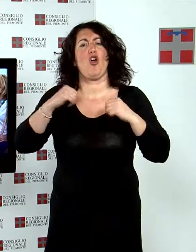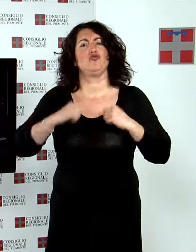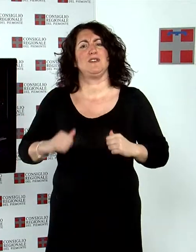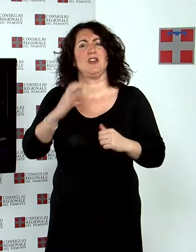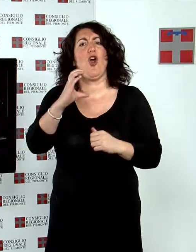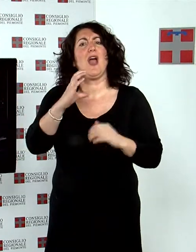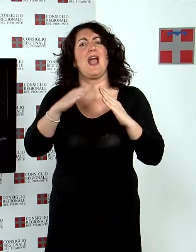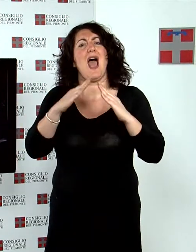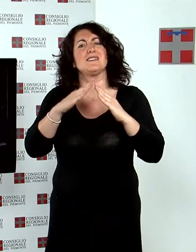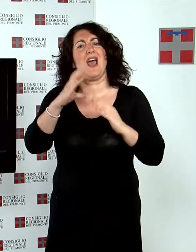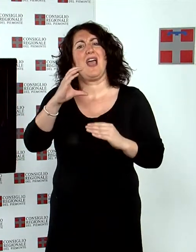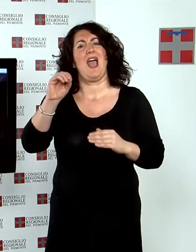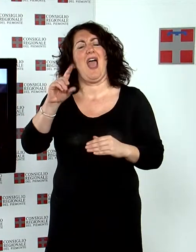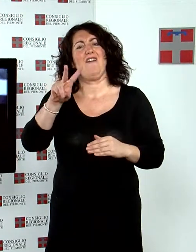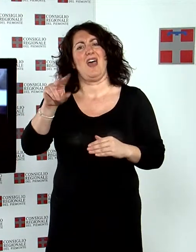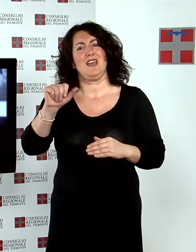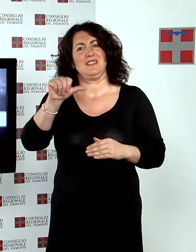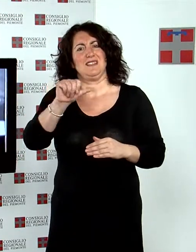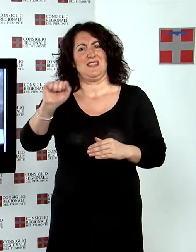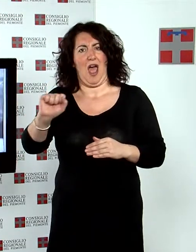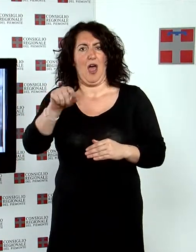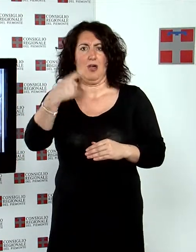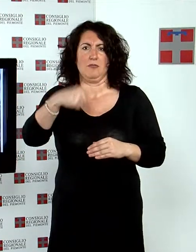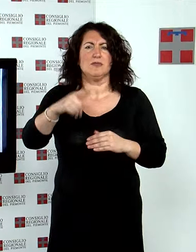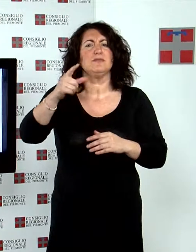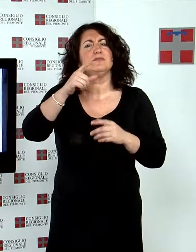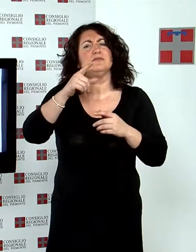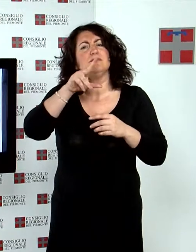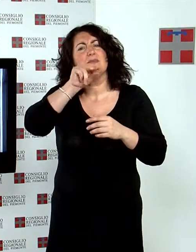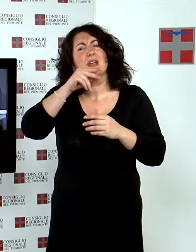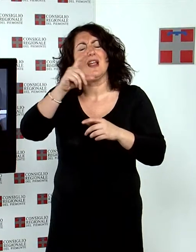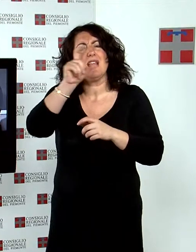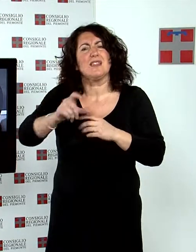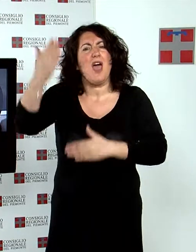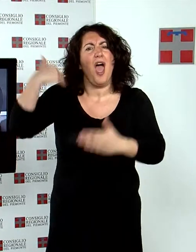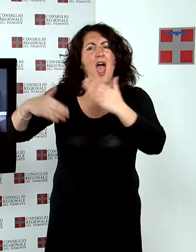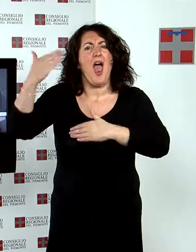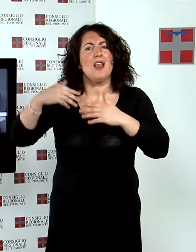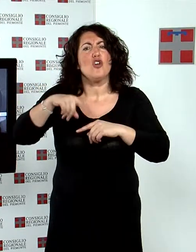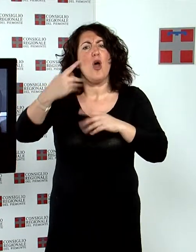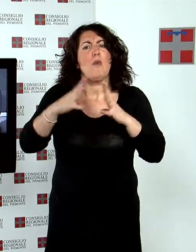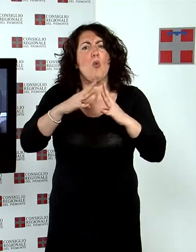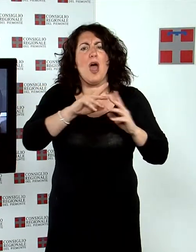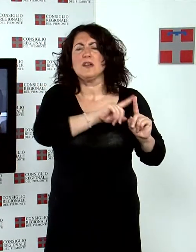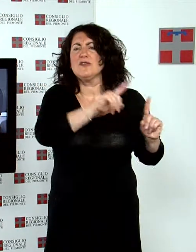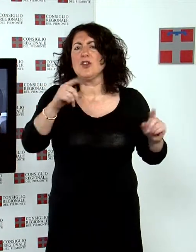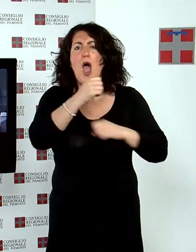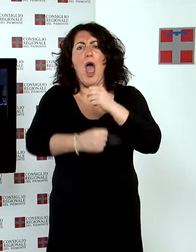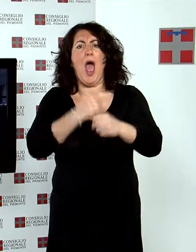L'allestimento propone una ricchissima panoramica dell'Italia che fu, dall'immediato dopoguerra agli anni di piombo. È visitabile fino al 29 aprile,